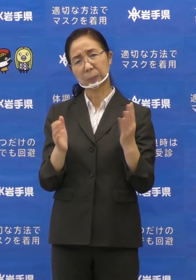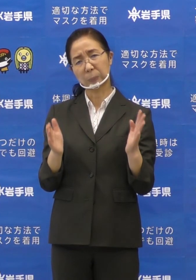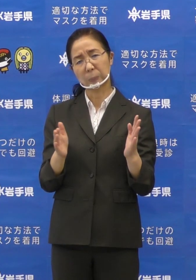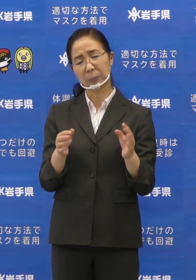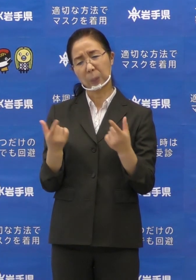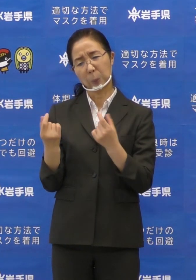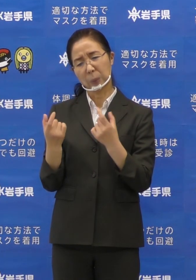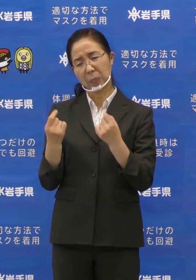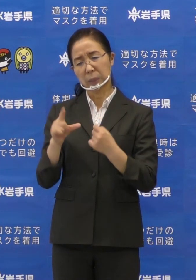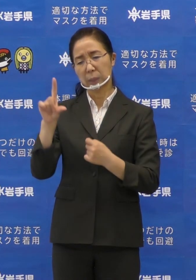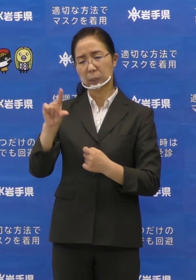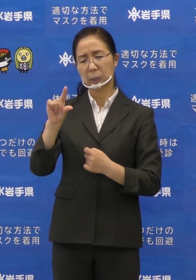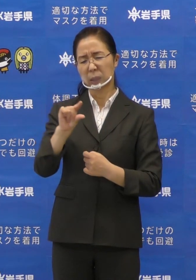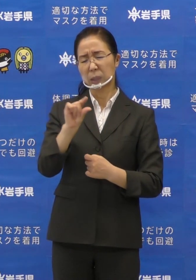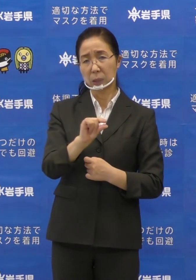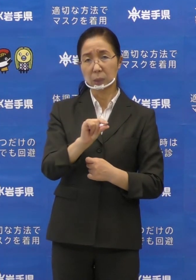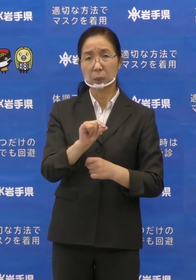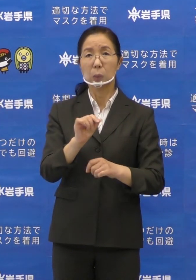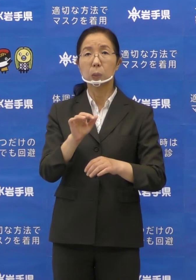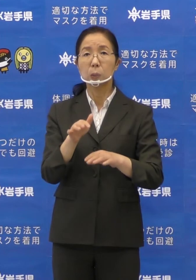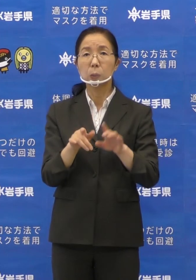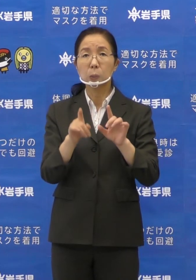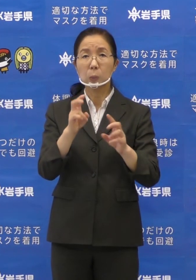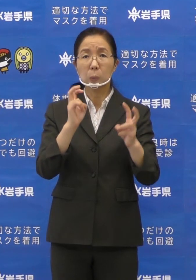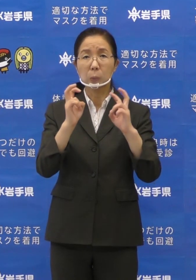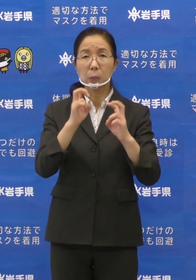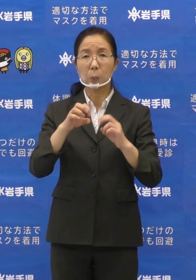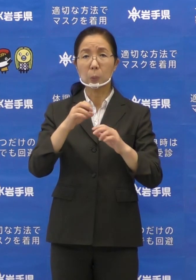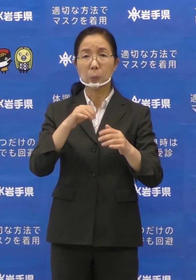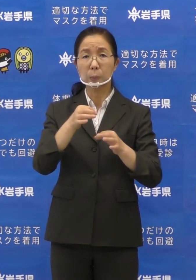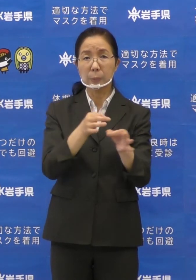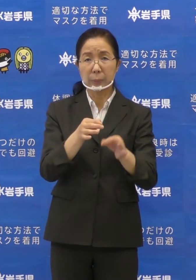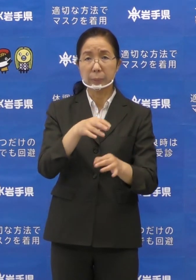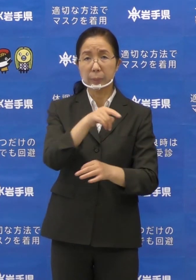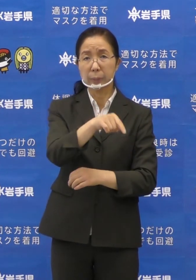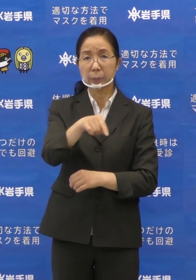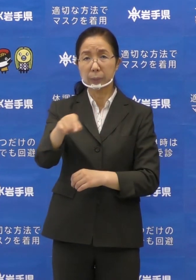同様のこう減少があったところ、それぞれに、